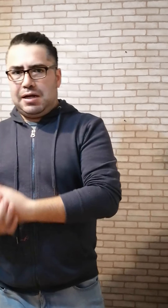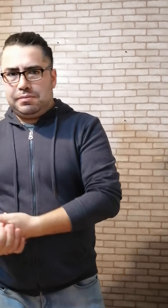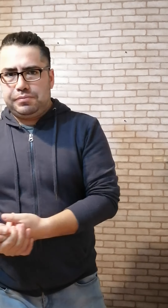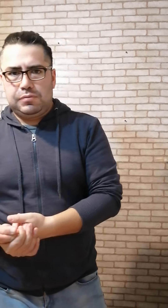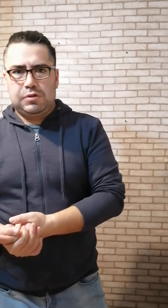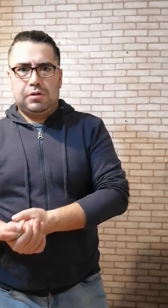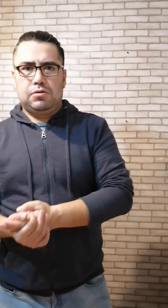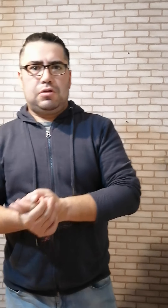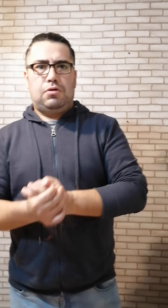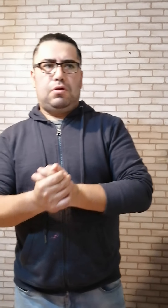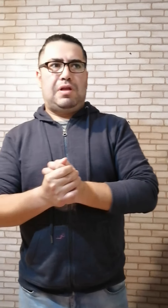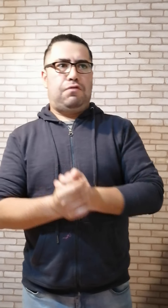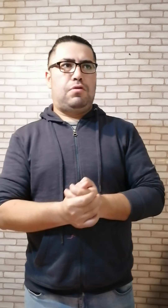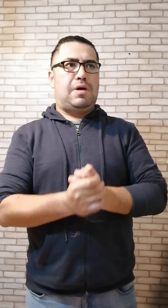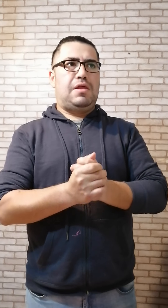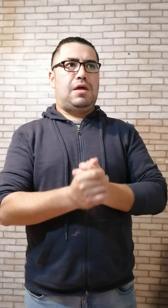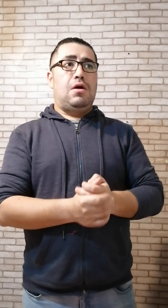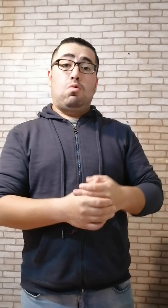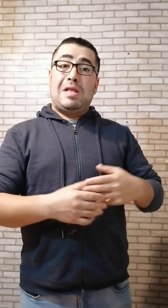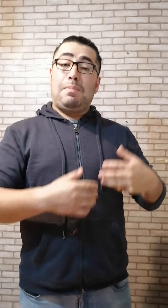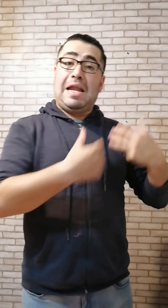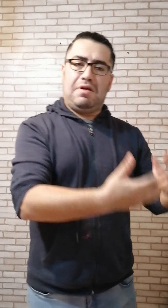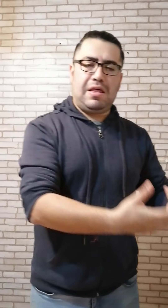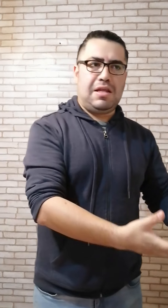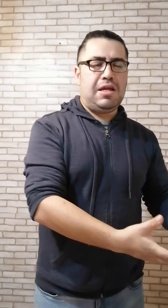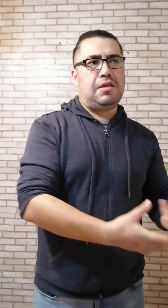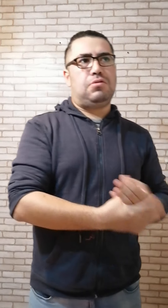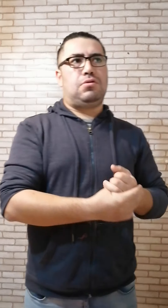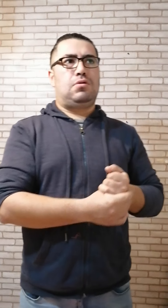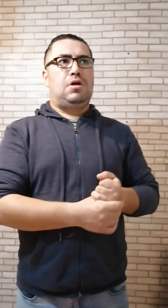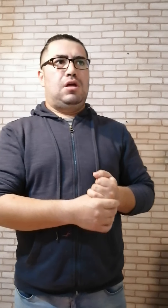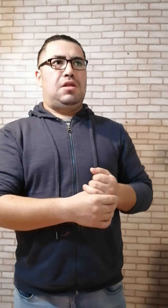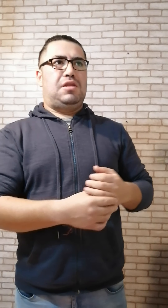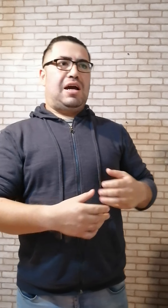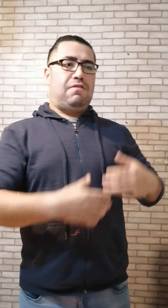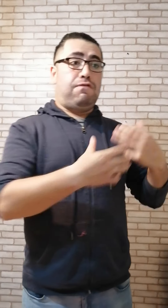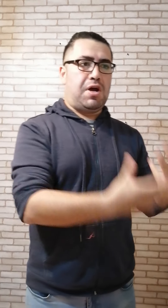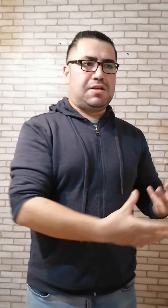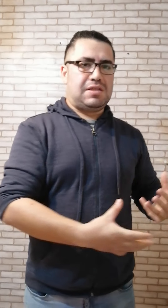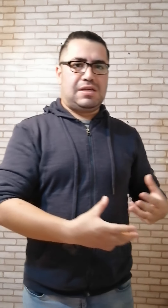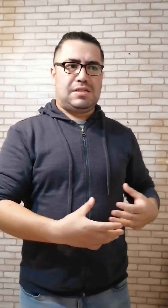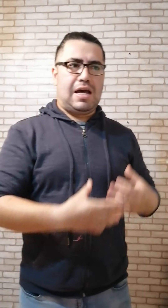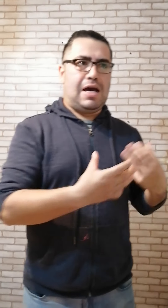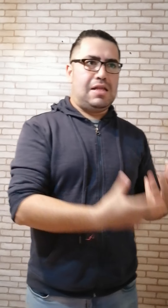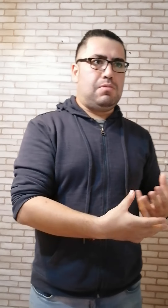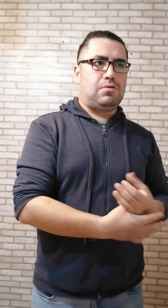cierto sino de una forma de una palabra de aliento entre las fuerzas ánimos